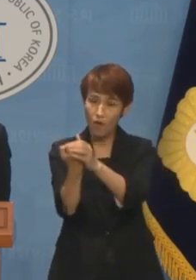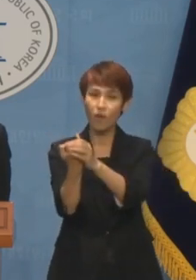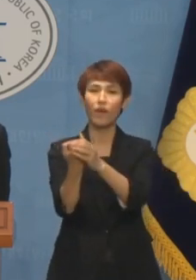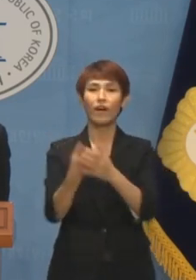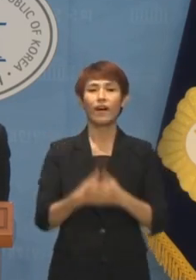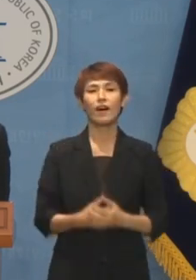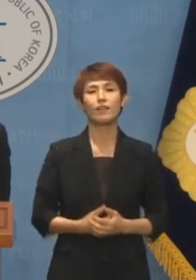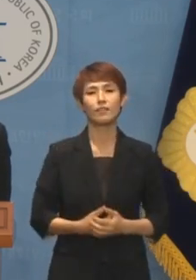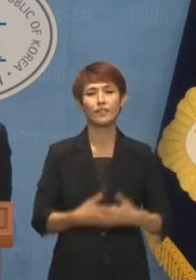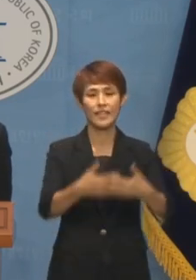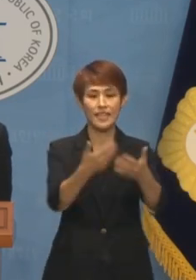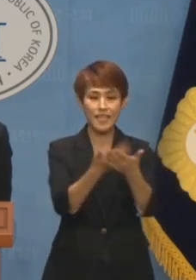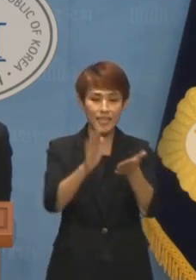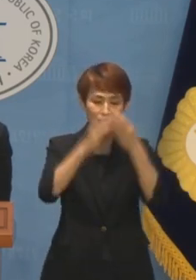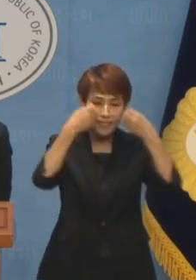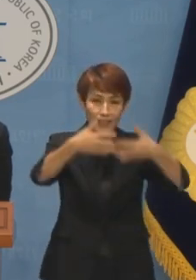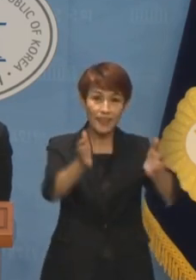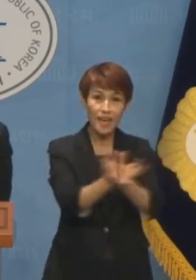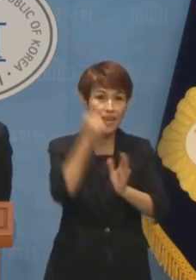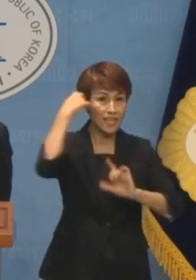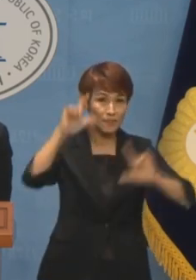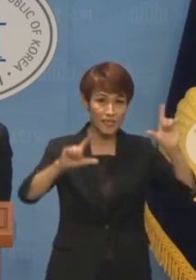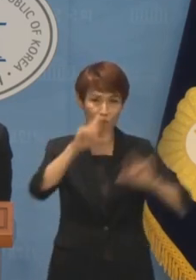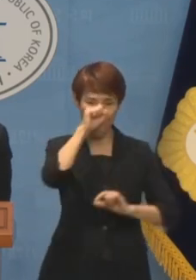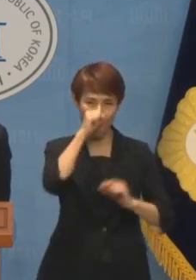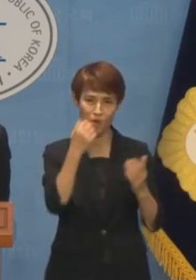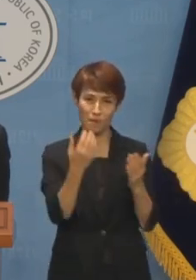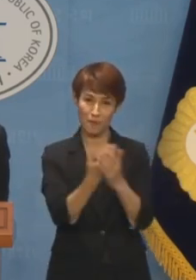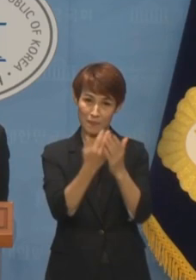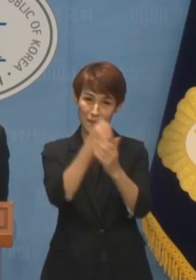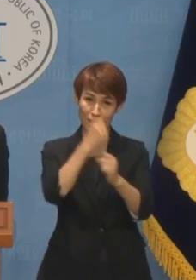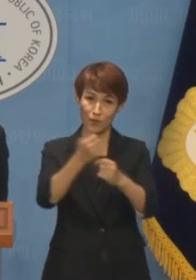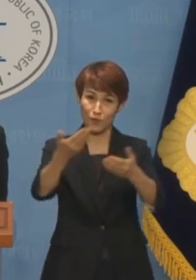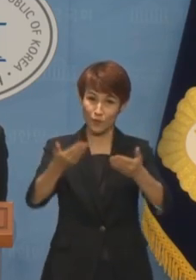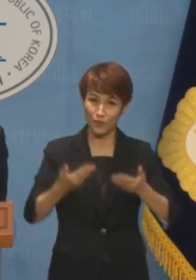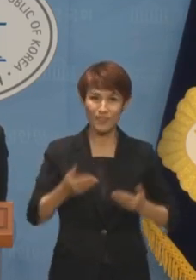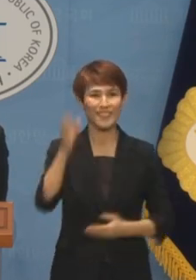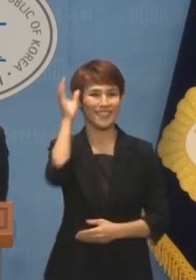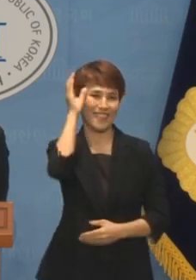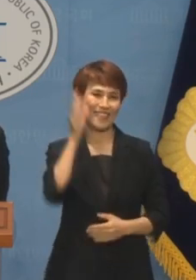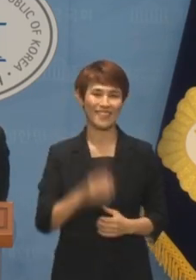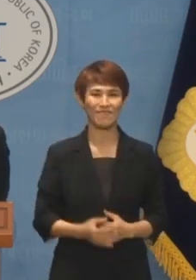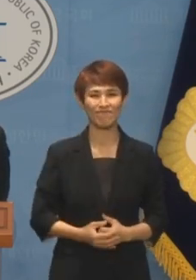개선해 주시고 이를 통해 우리 당의 경쟁력을 높여 주실 것을 기대합니다.